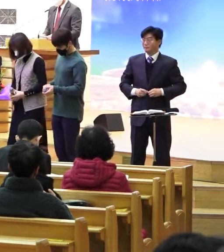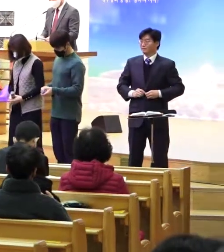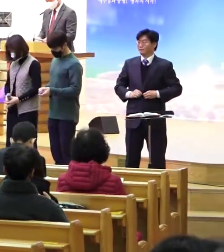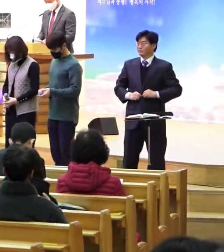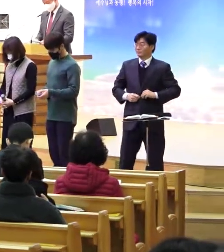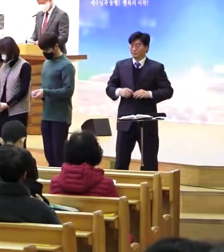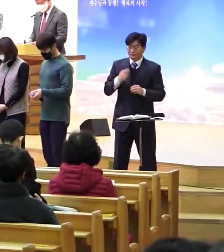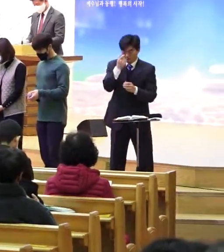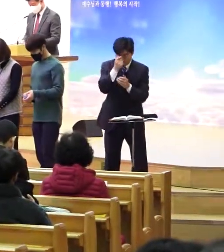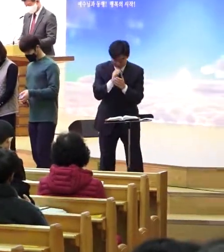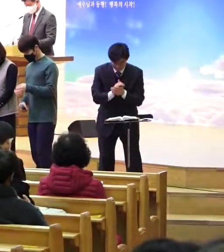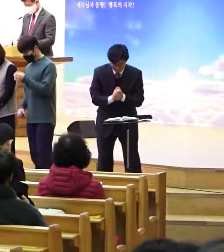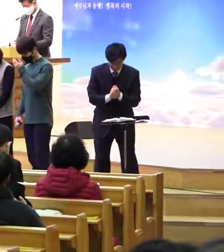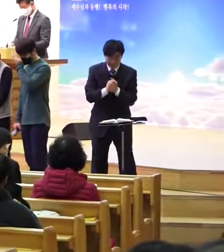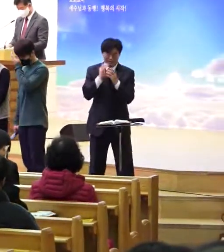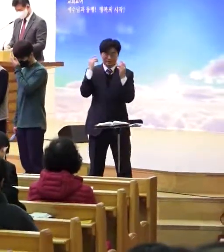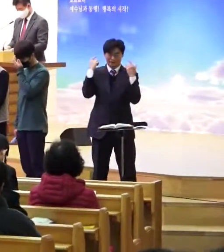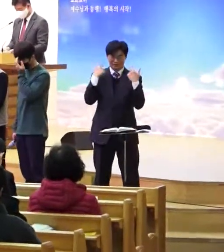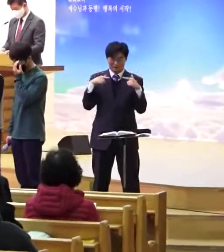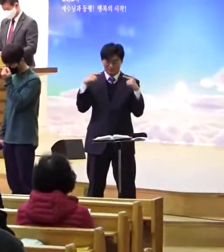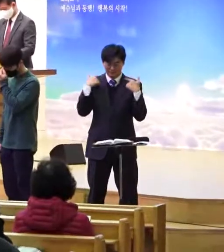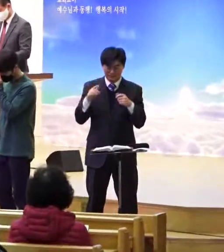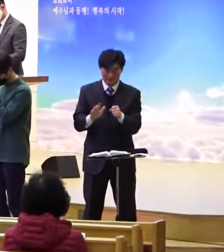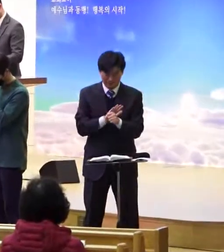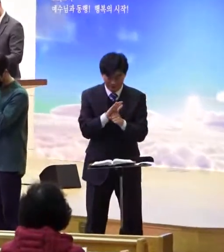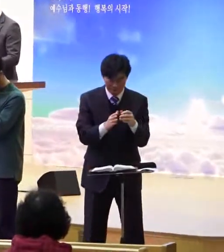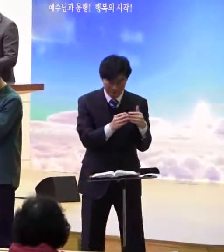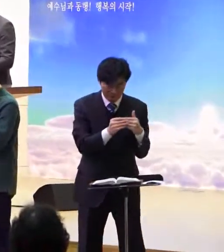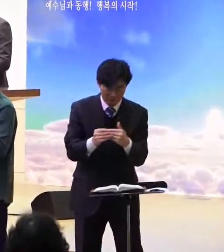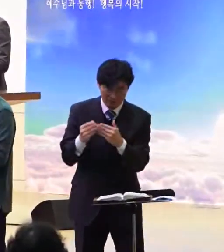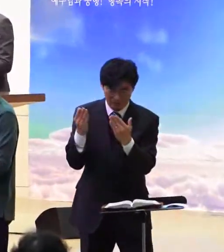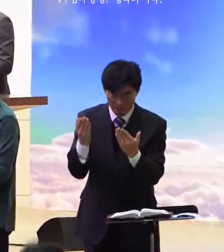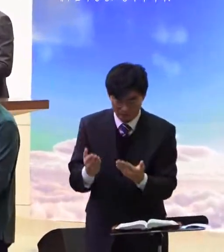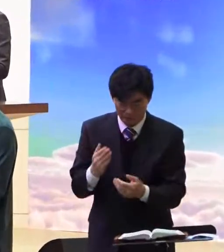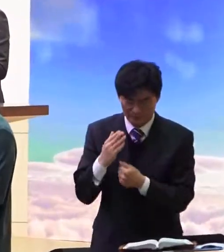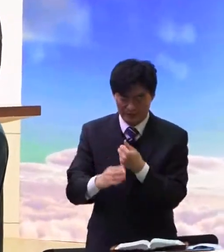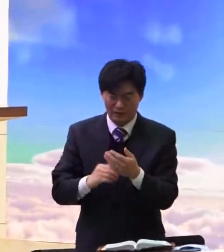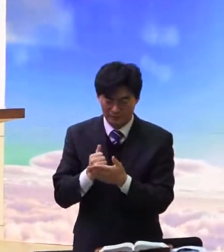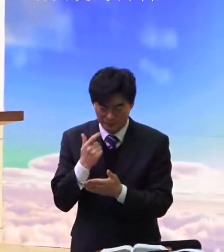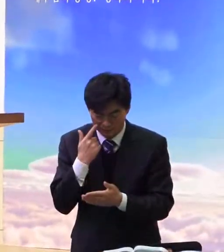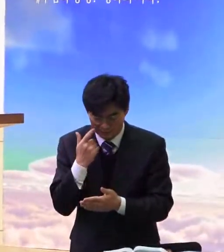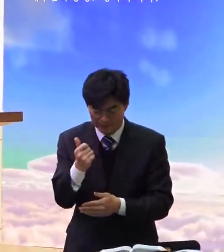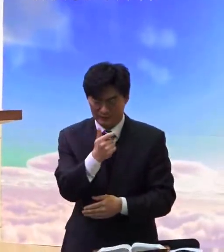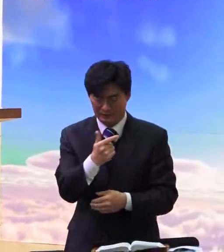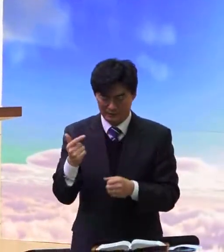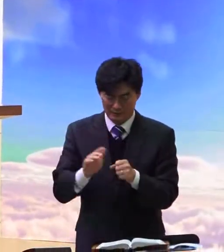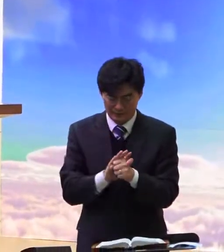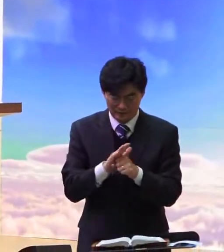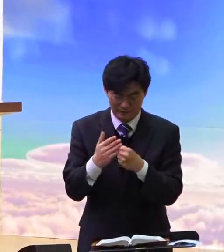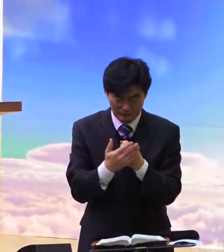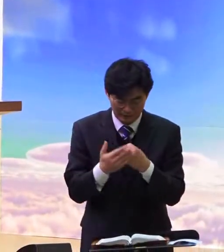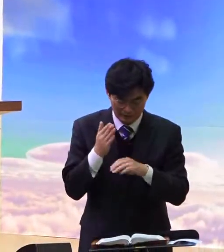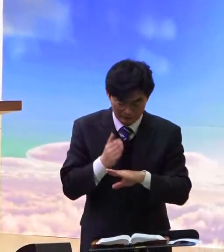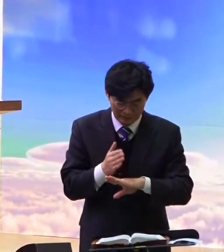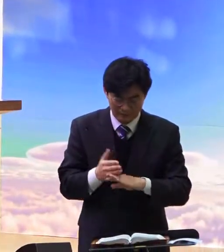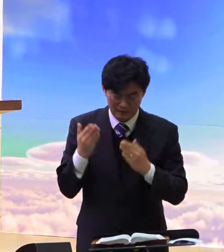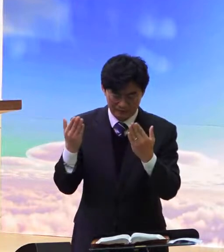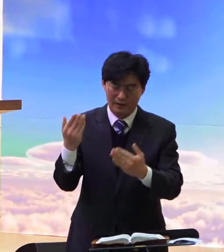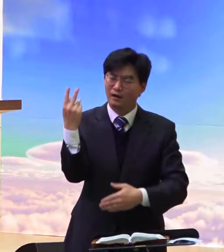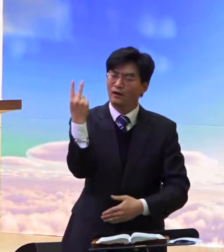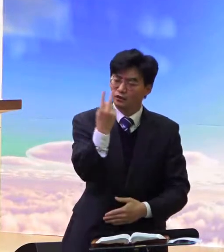항상 사랑으로 인도하시는 하나님, 그 크신 사랑과 은혜에 감사와 찬양드립니다.